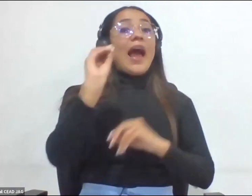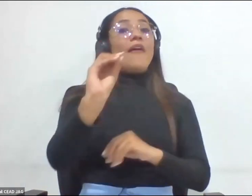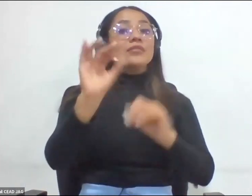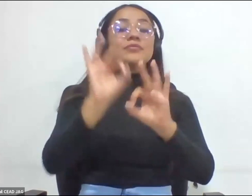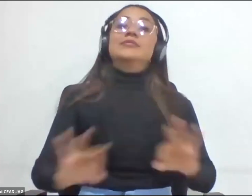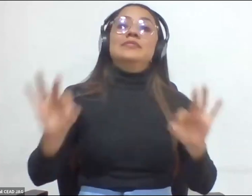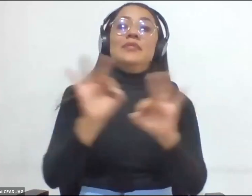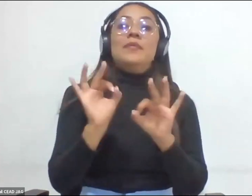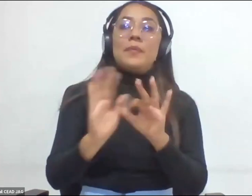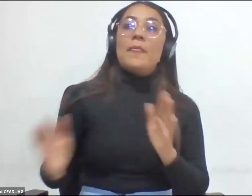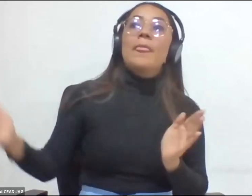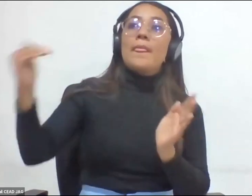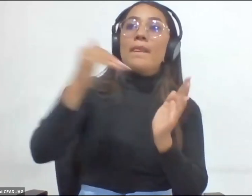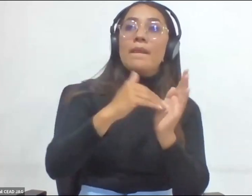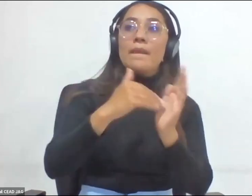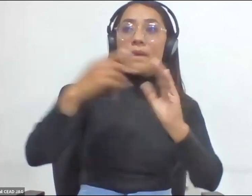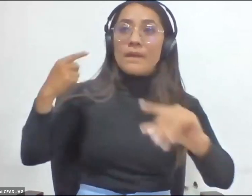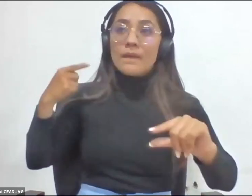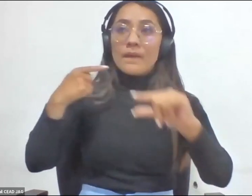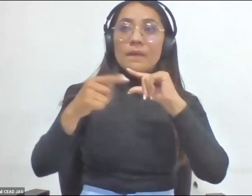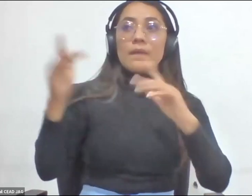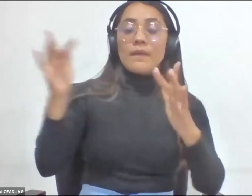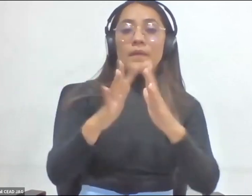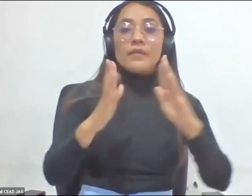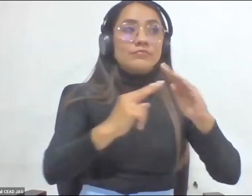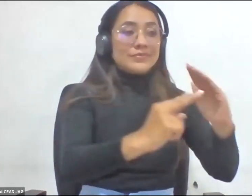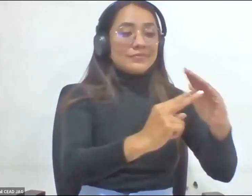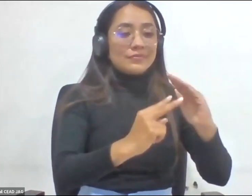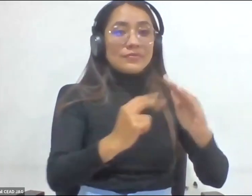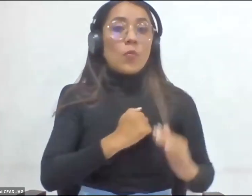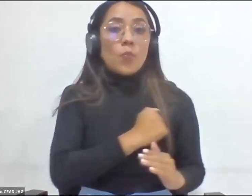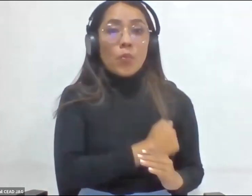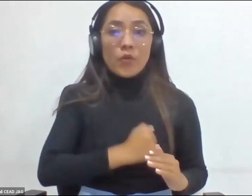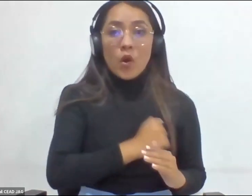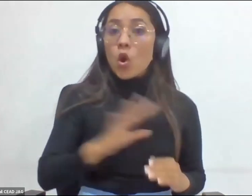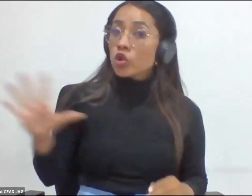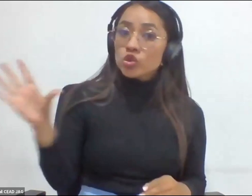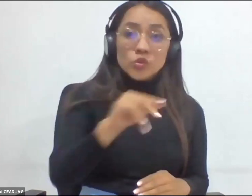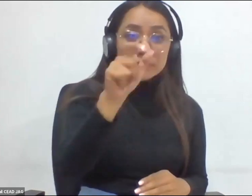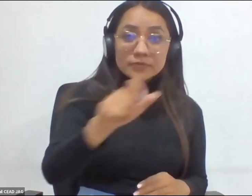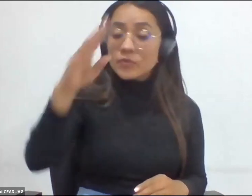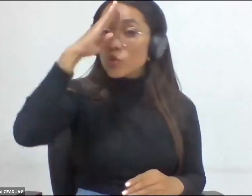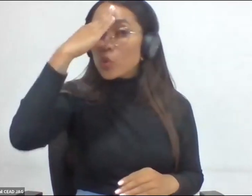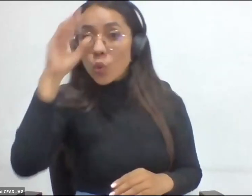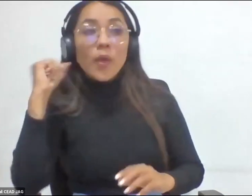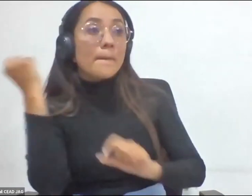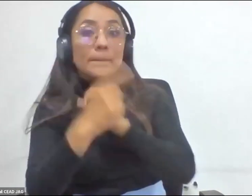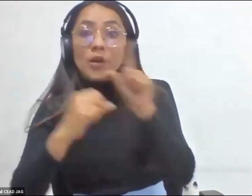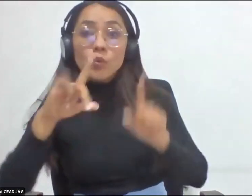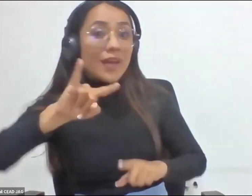dejar nuevamente el correo electrónico de icetex para que por favor los beneficiarios o los que tengan algún tipo de consulta